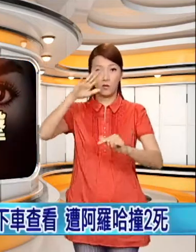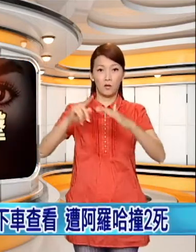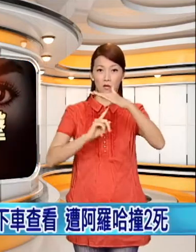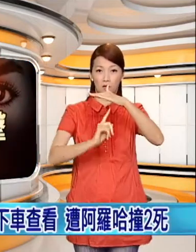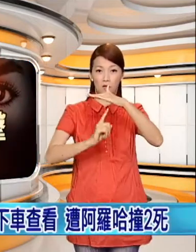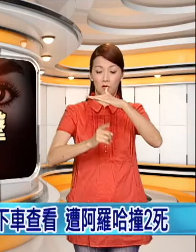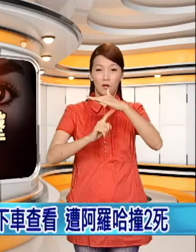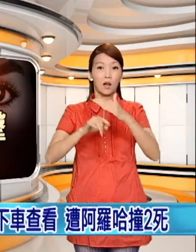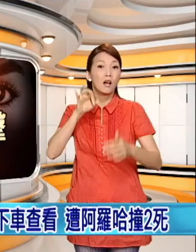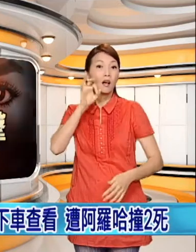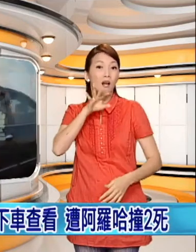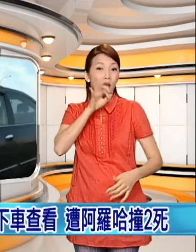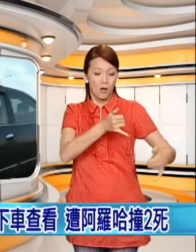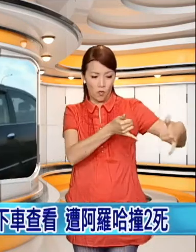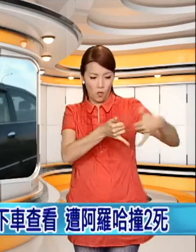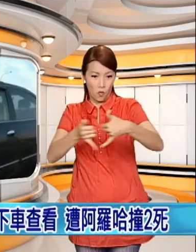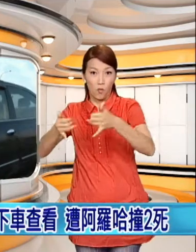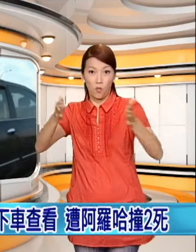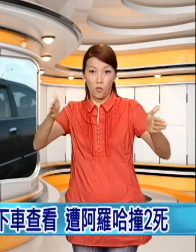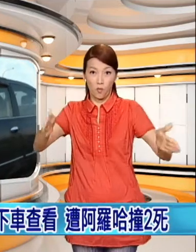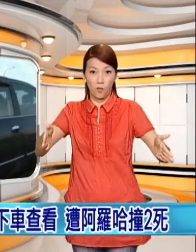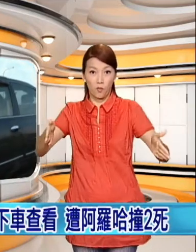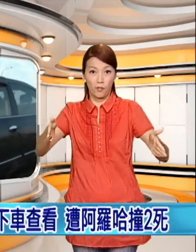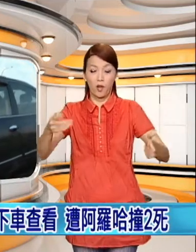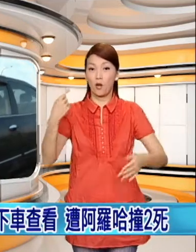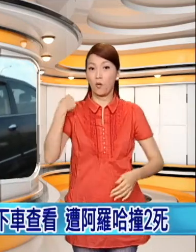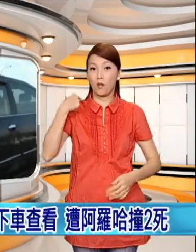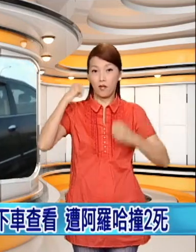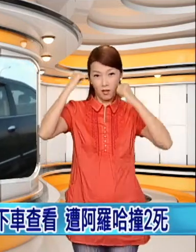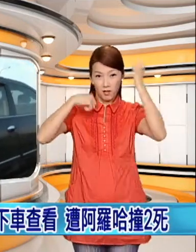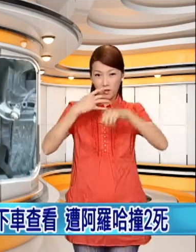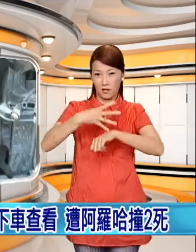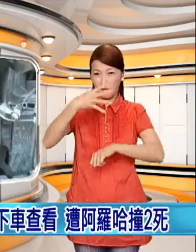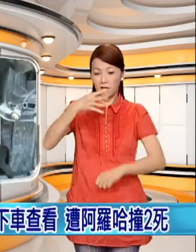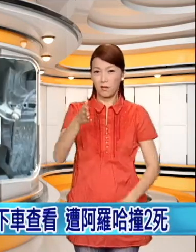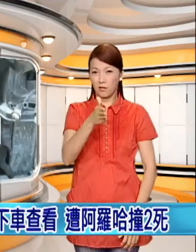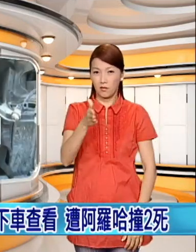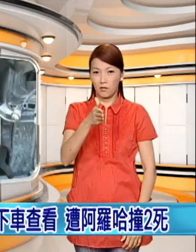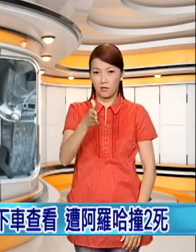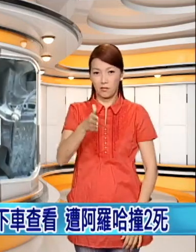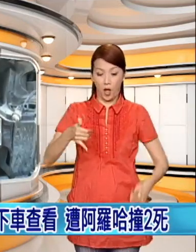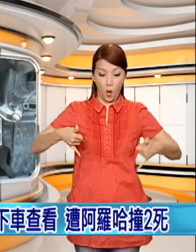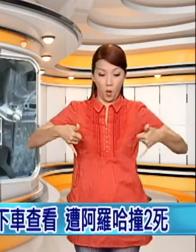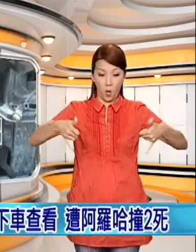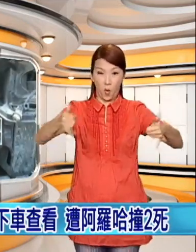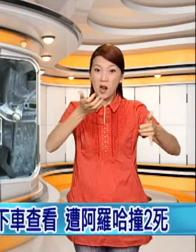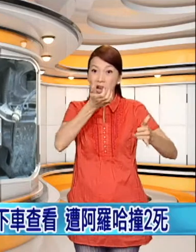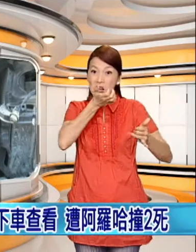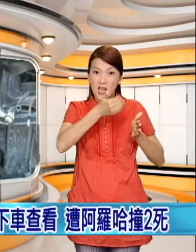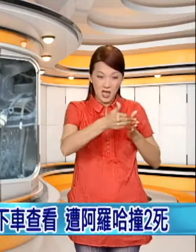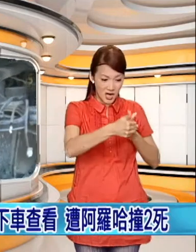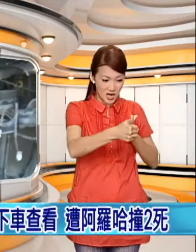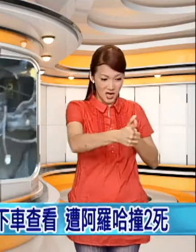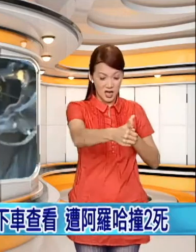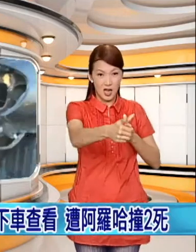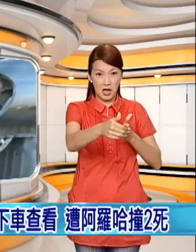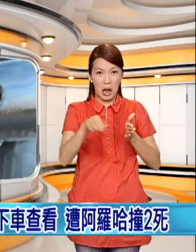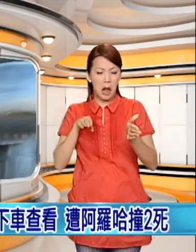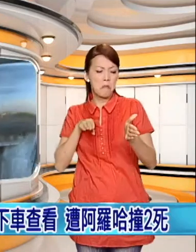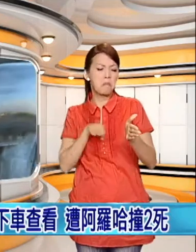路段，昨天凌晨4点多，有一辆小客车先是撞上了中央分隔岛，驾驶